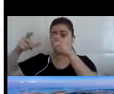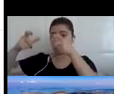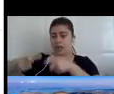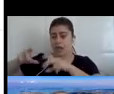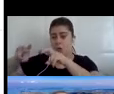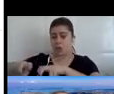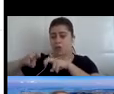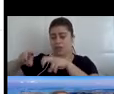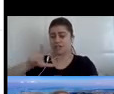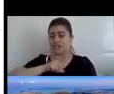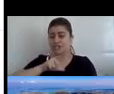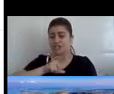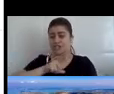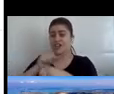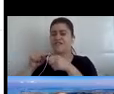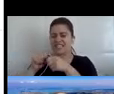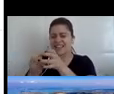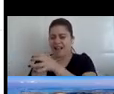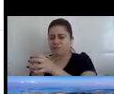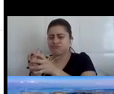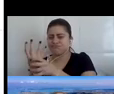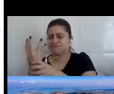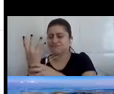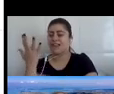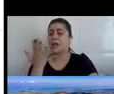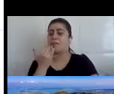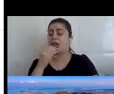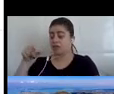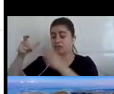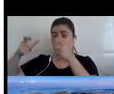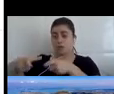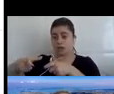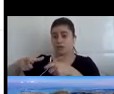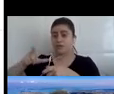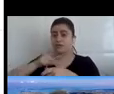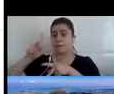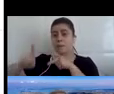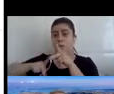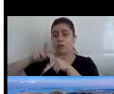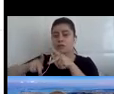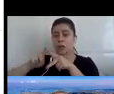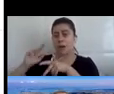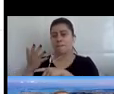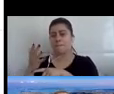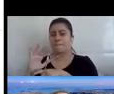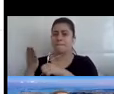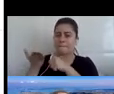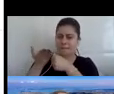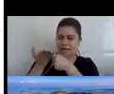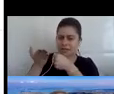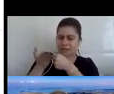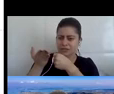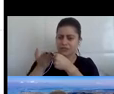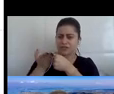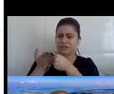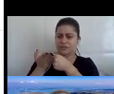rurais onde tinha produção de alimento, eles são locais onde se tem uma densidade populacional média, uma distribuição de renda